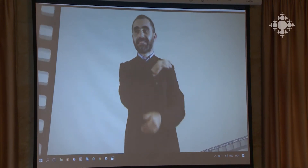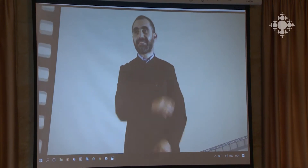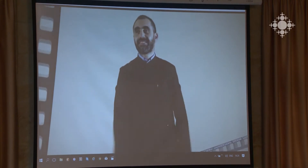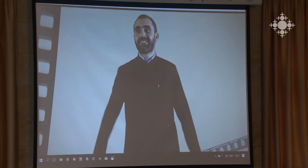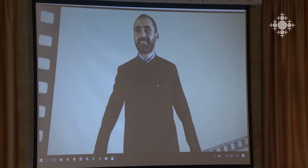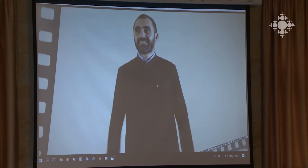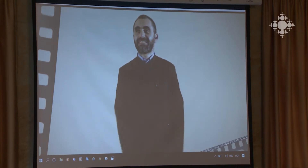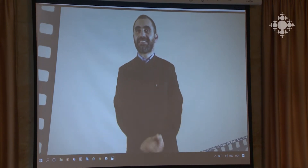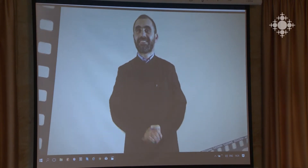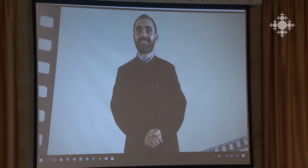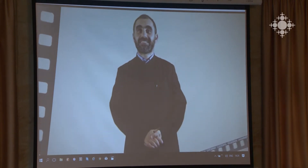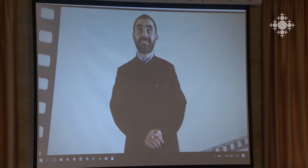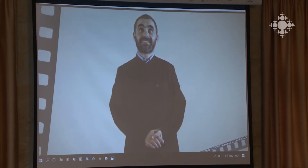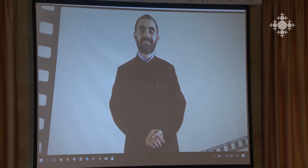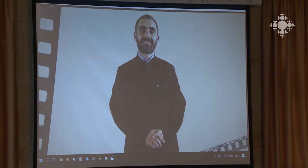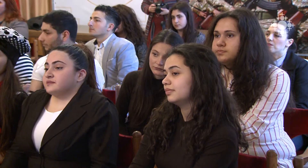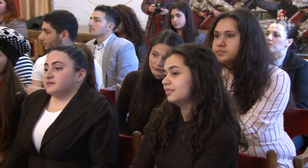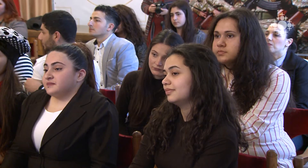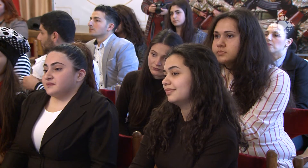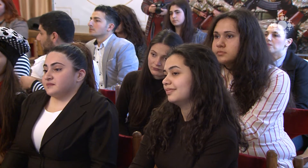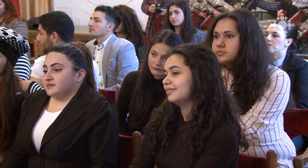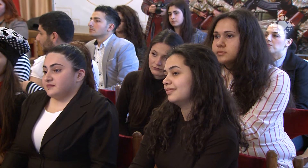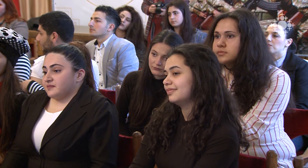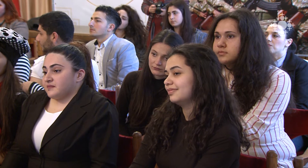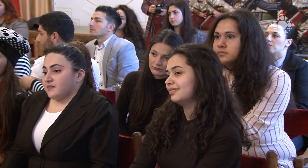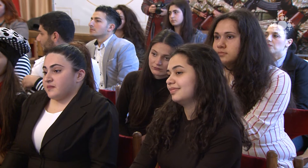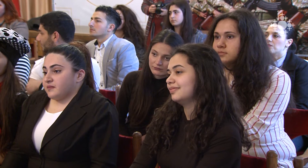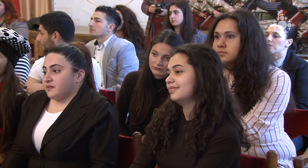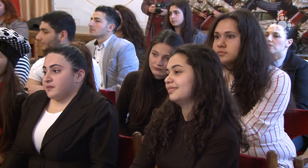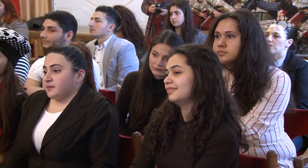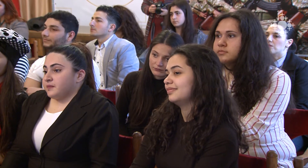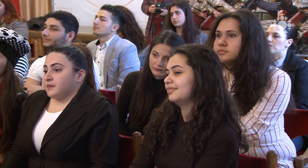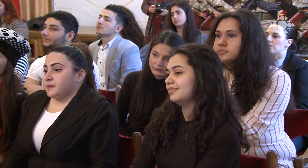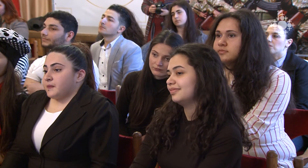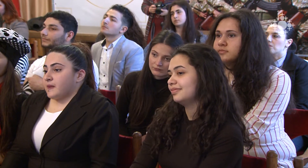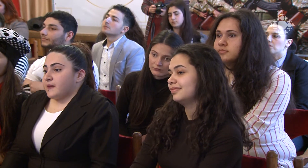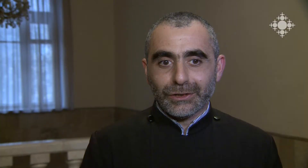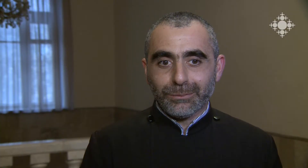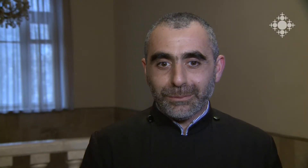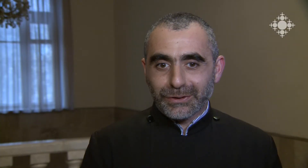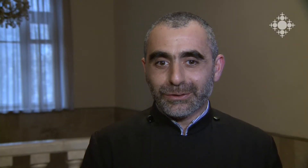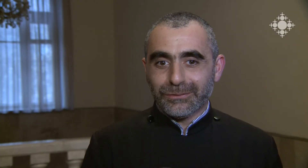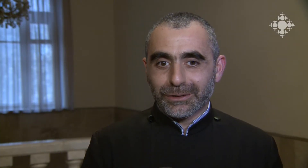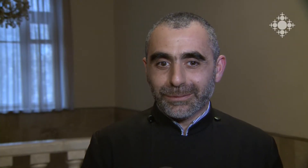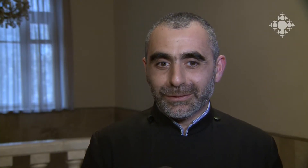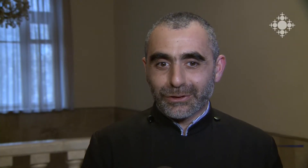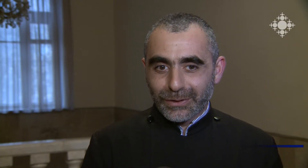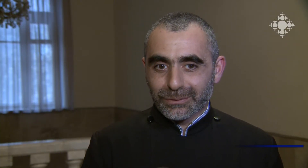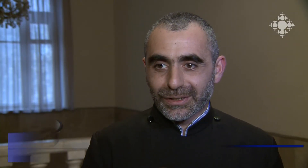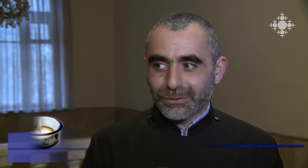Լսողության խանգարում ունեցողների համար դա բավական դժվար գործընթաց է եղել, ասում է Տեր Հայրը։ Երբեմն սիրով, երբեմն դժվարությամբ,